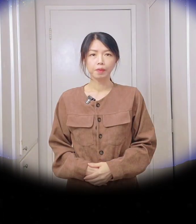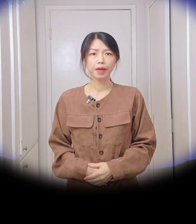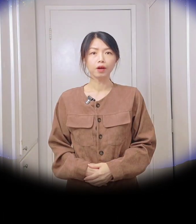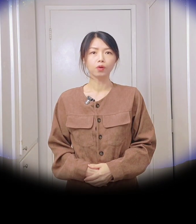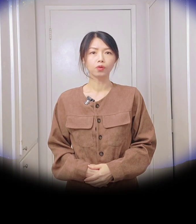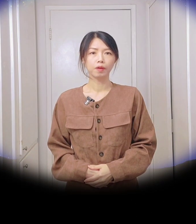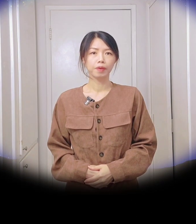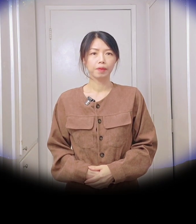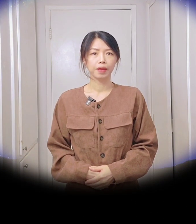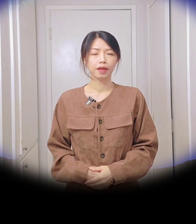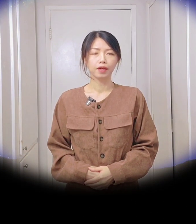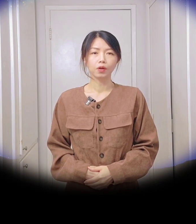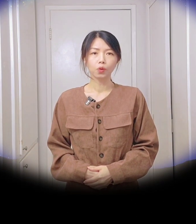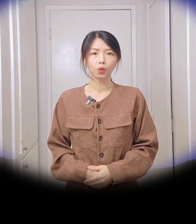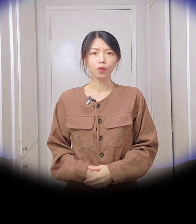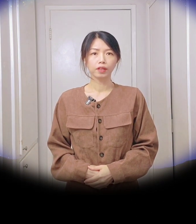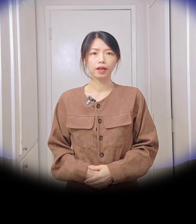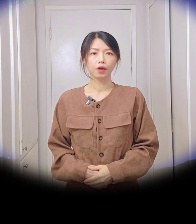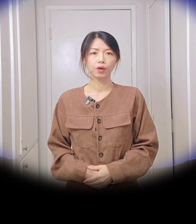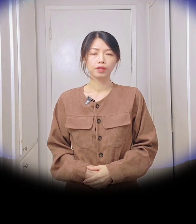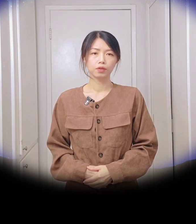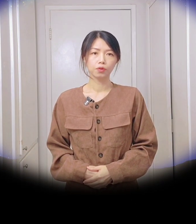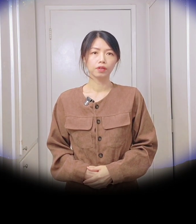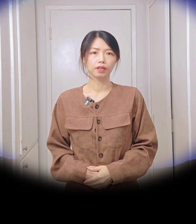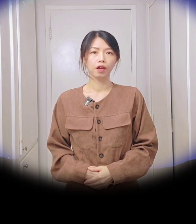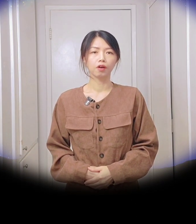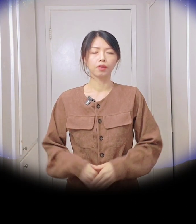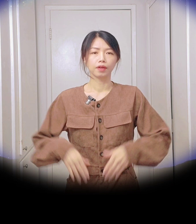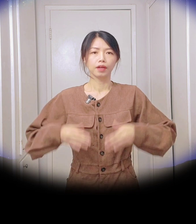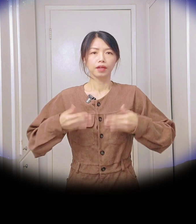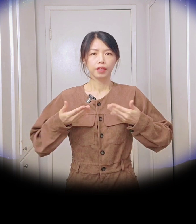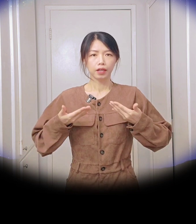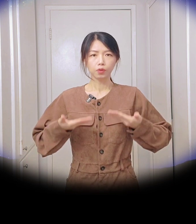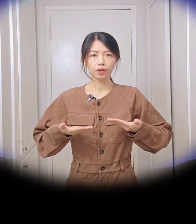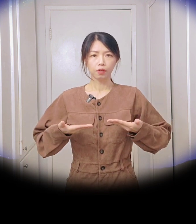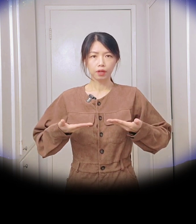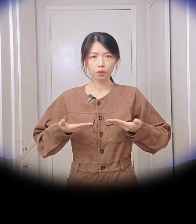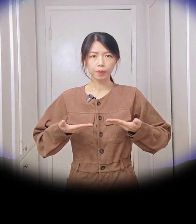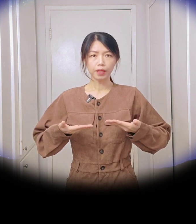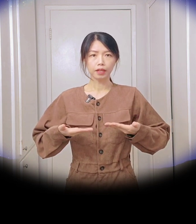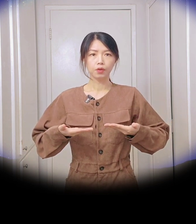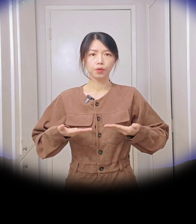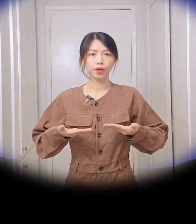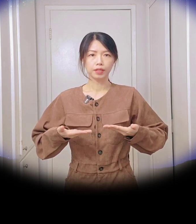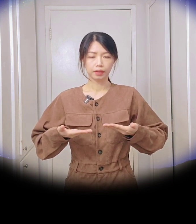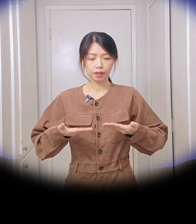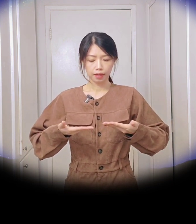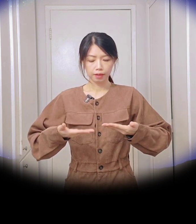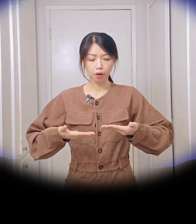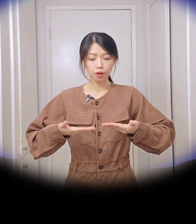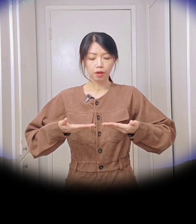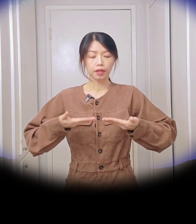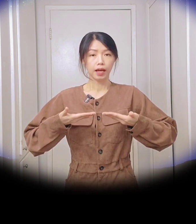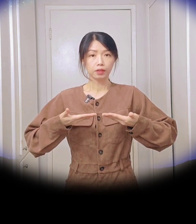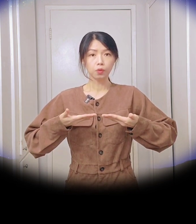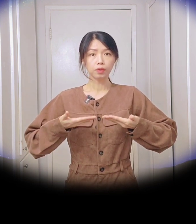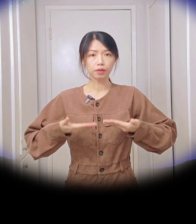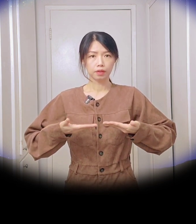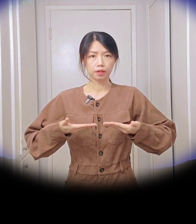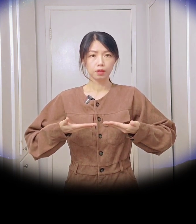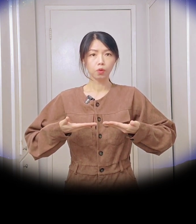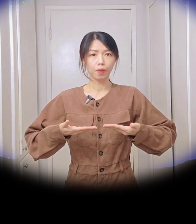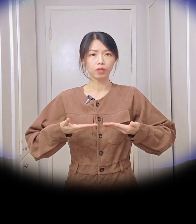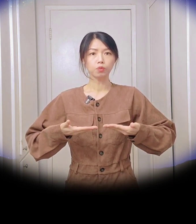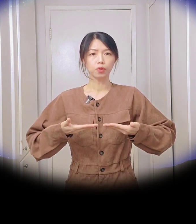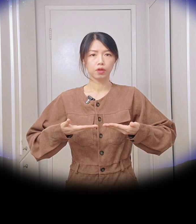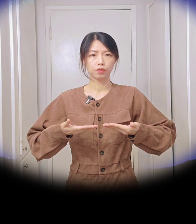고요한 밤에 거룩한 밤에 고요하다라고 한 수어는요. 양손을 이렇게 손바닥이 위로 한 이 상태에서 양손